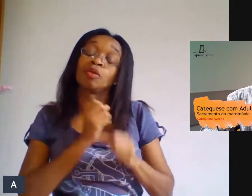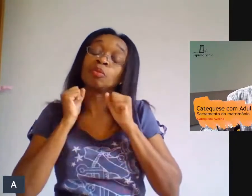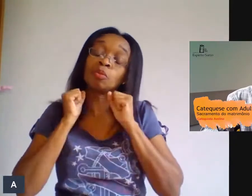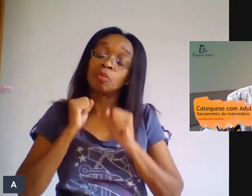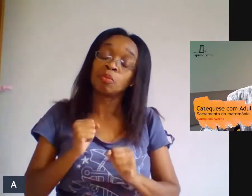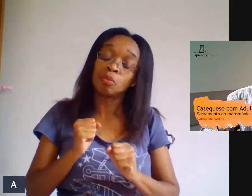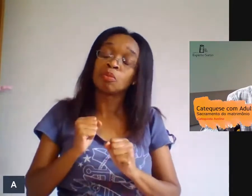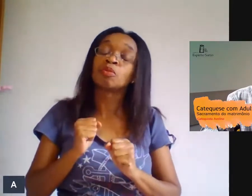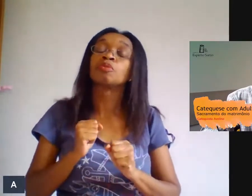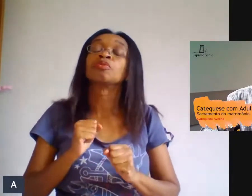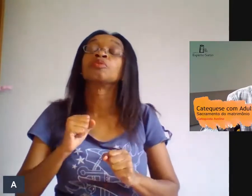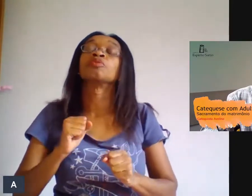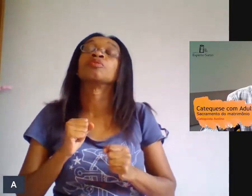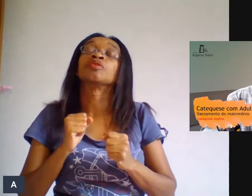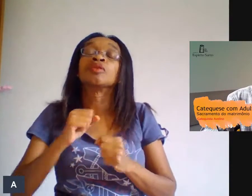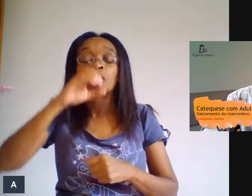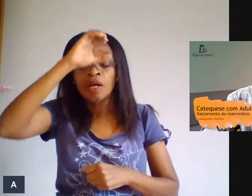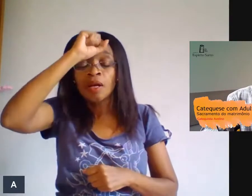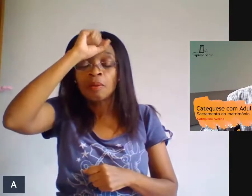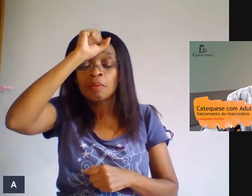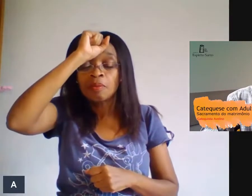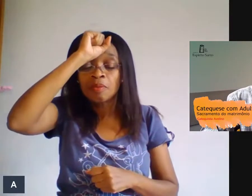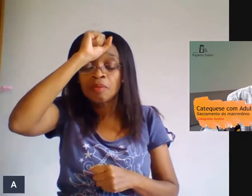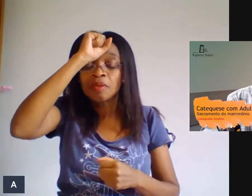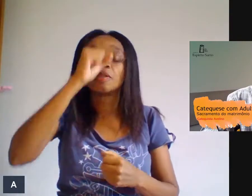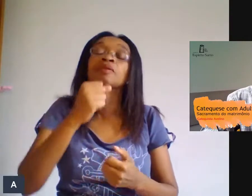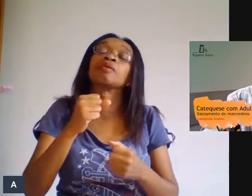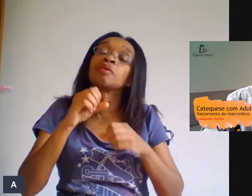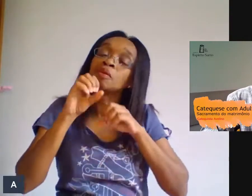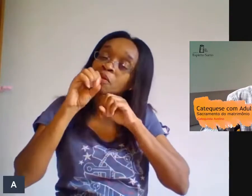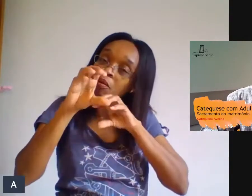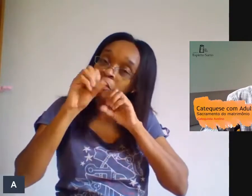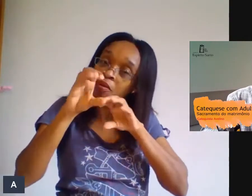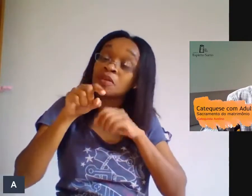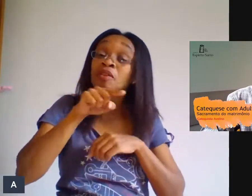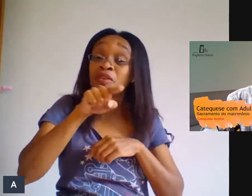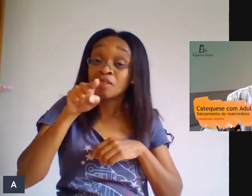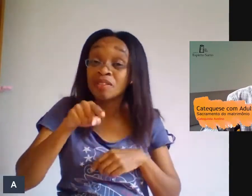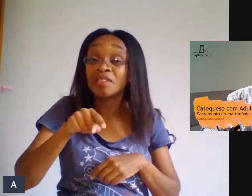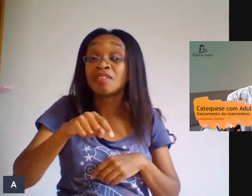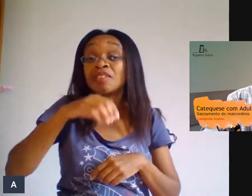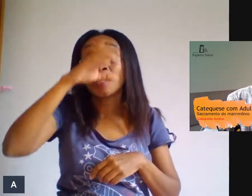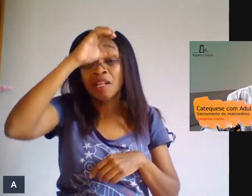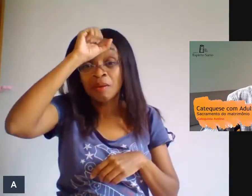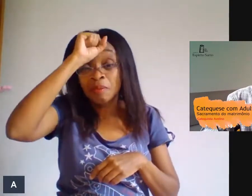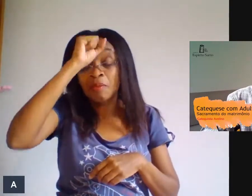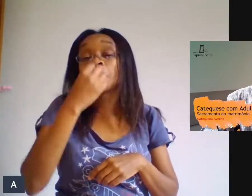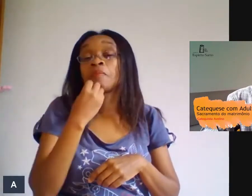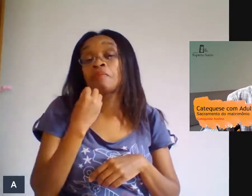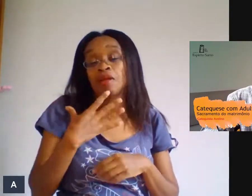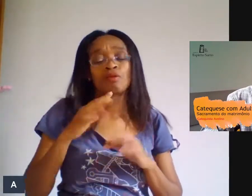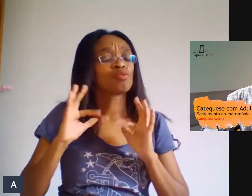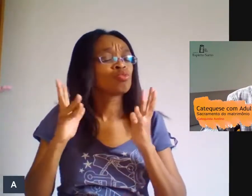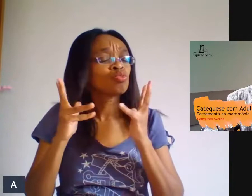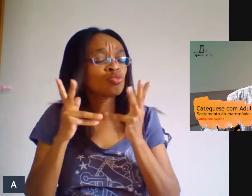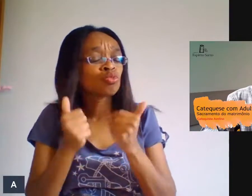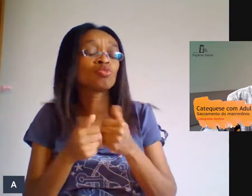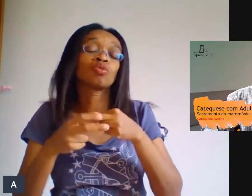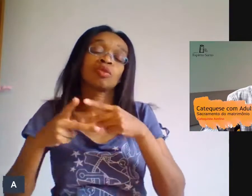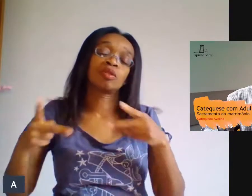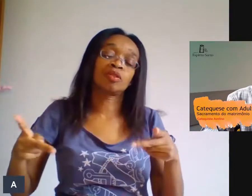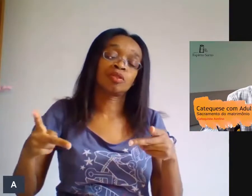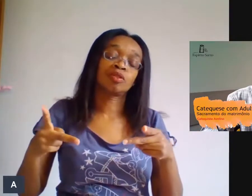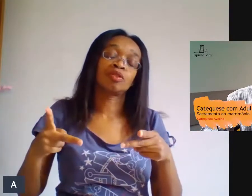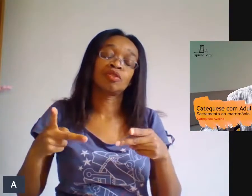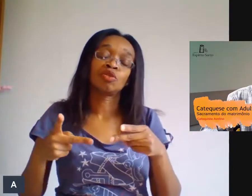esses ensinamentos, essas colocações, enfim, tudo que for falado também e que produza muitos